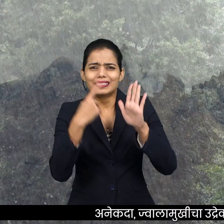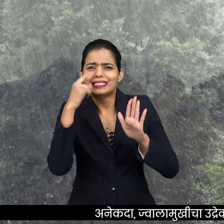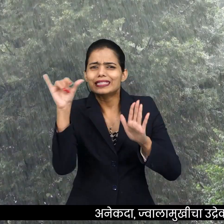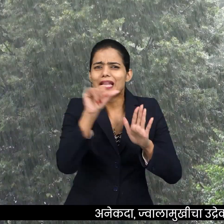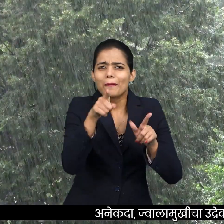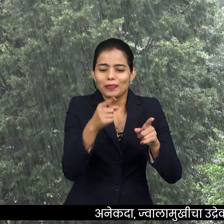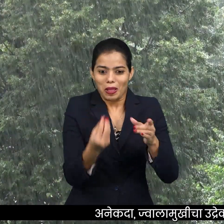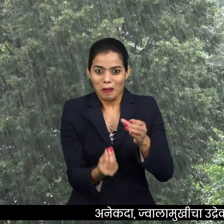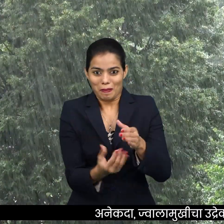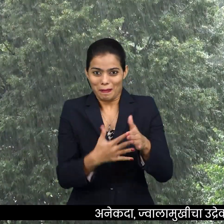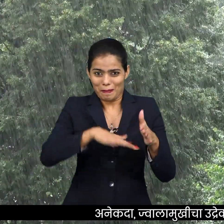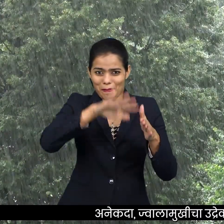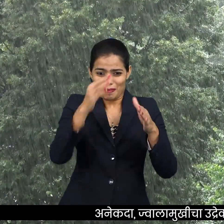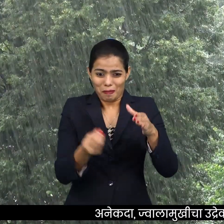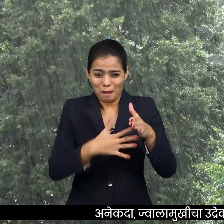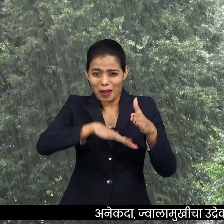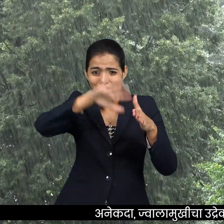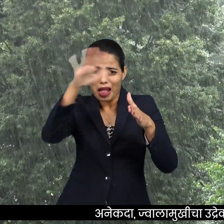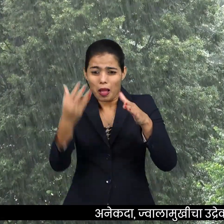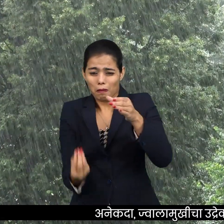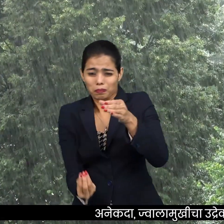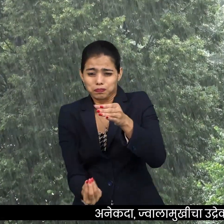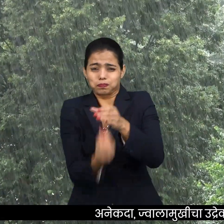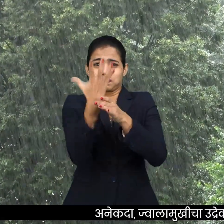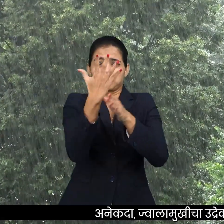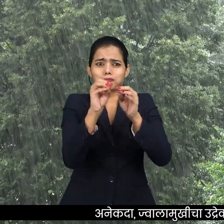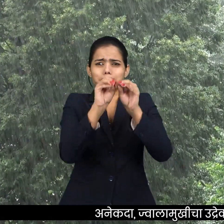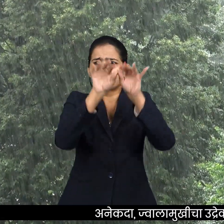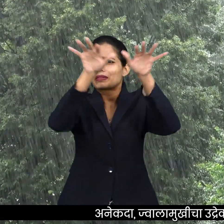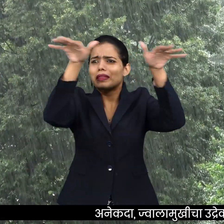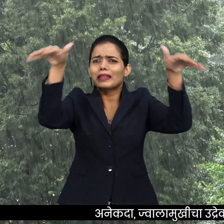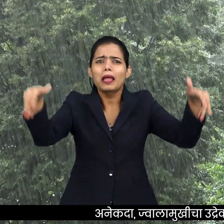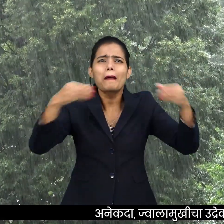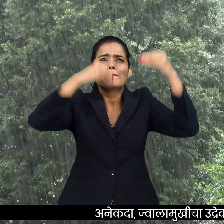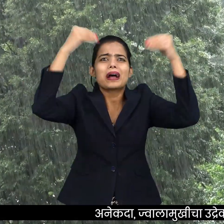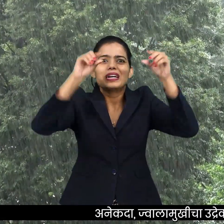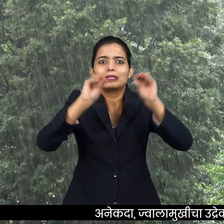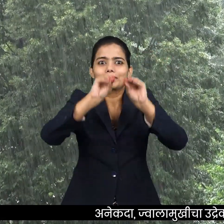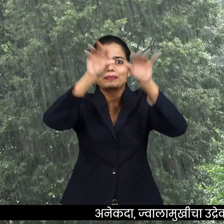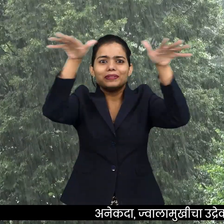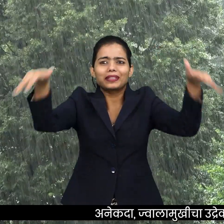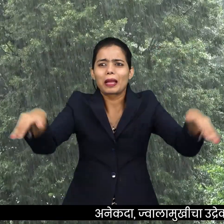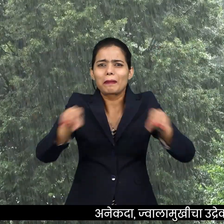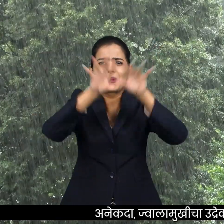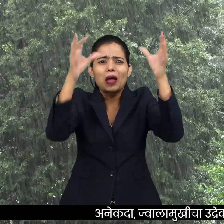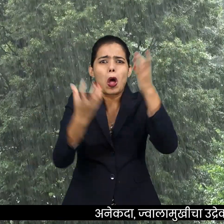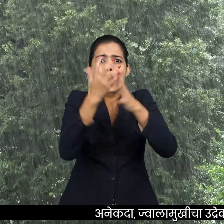तिसरा, अनेकदा ज्वालामुखीचा उद्रेक झाल्यामुळे पाऊस पडतो.